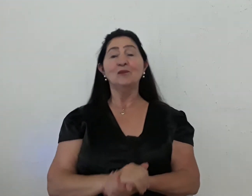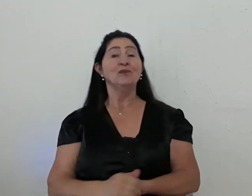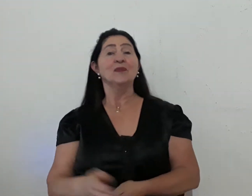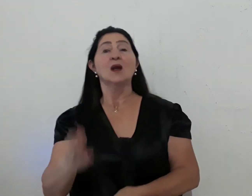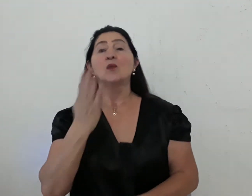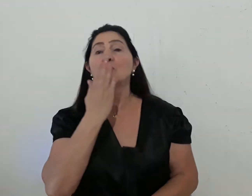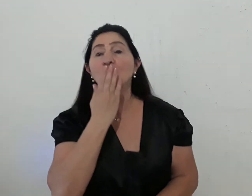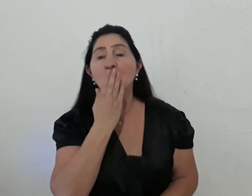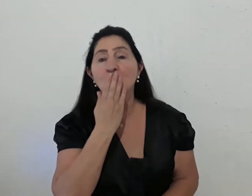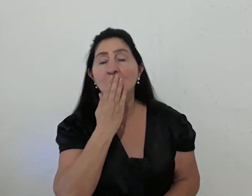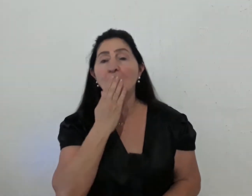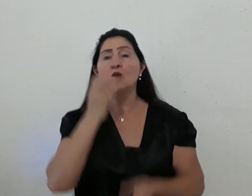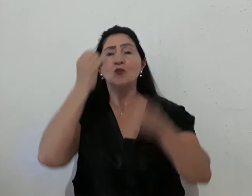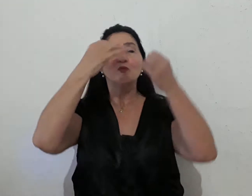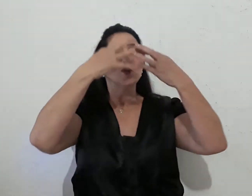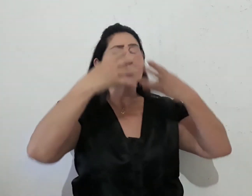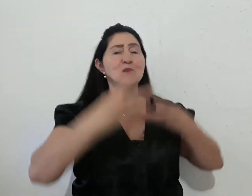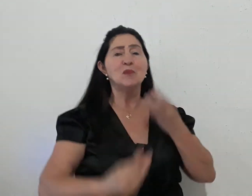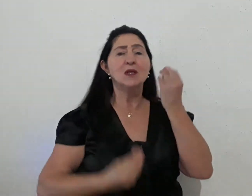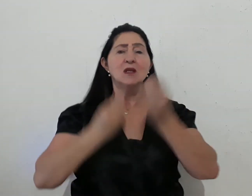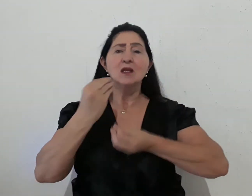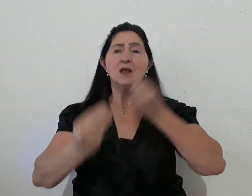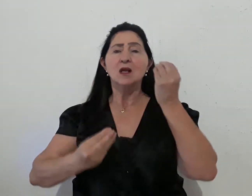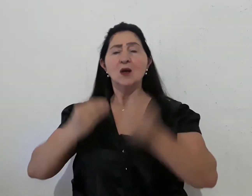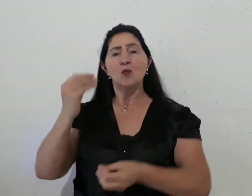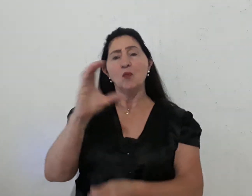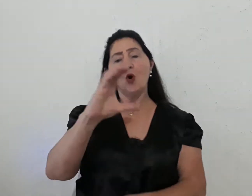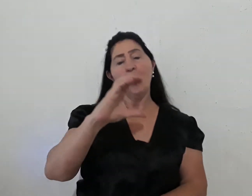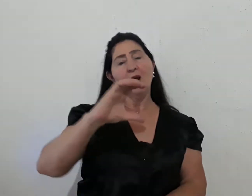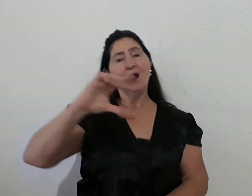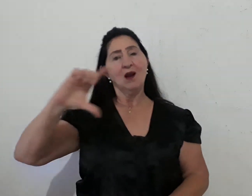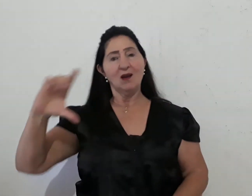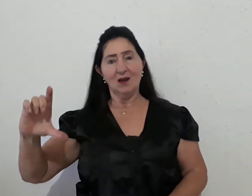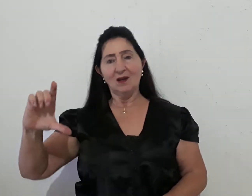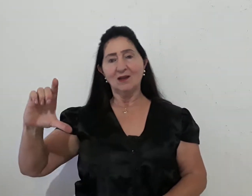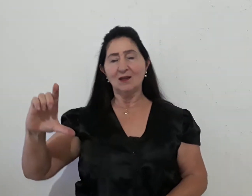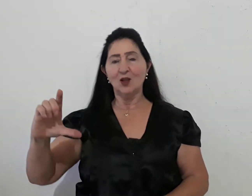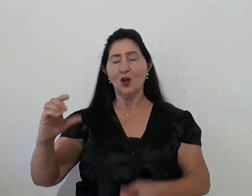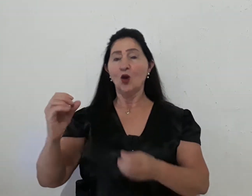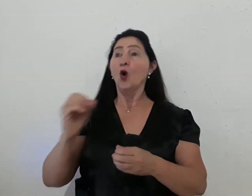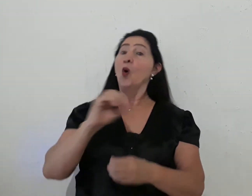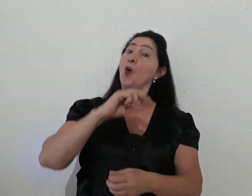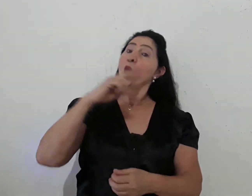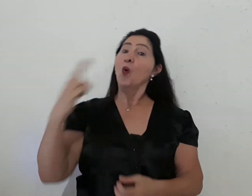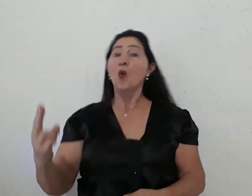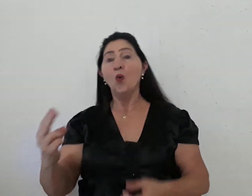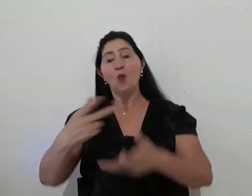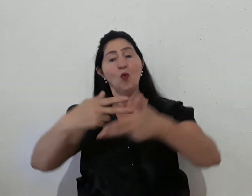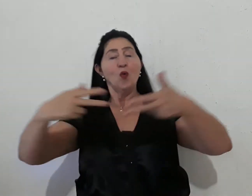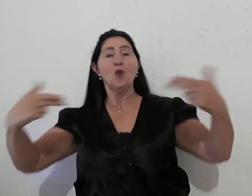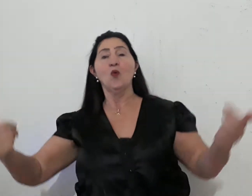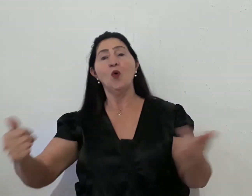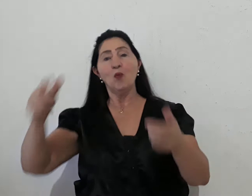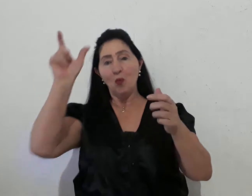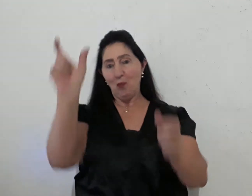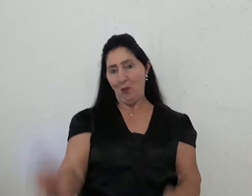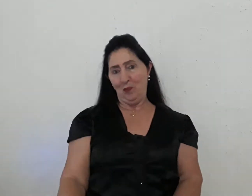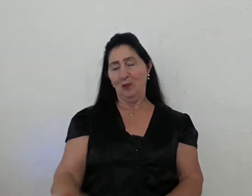e descreva visualmente, usando classificadores, os cenários e personagens, que